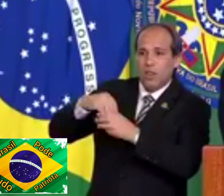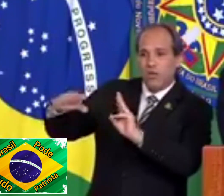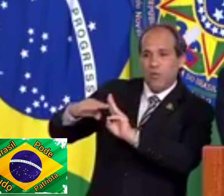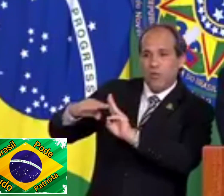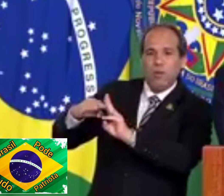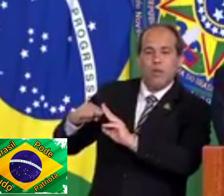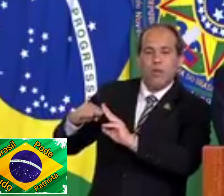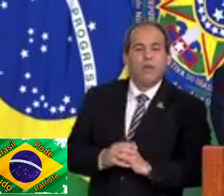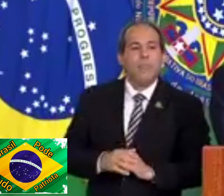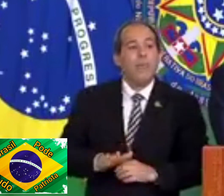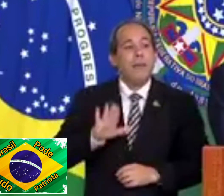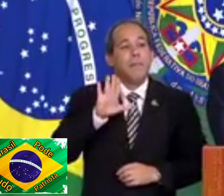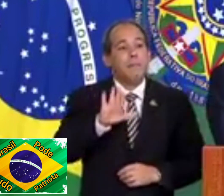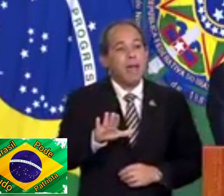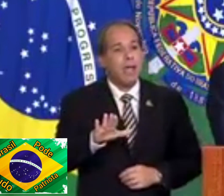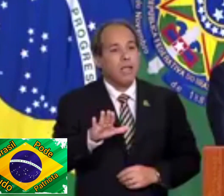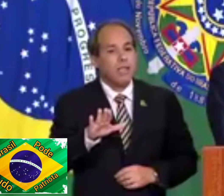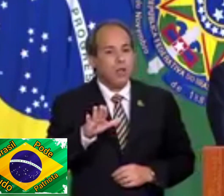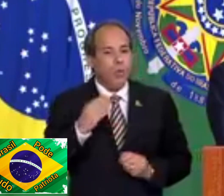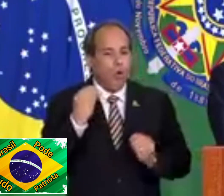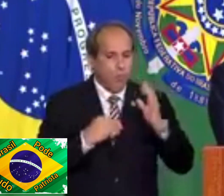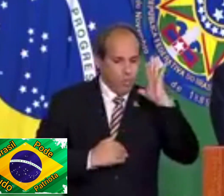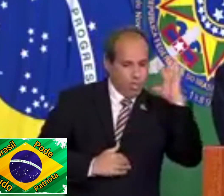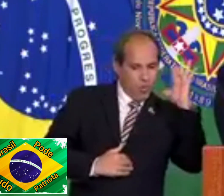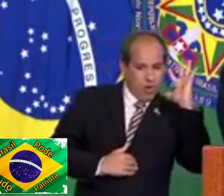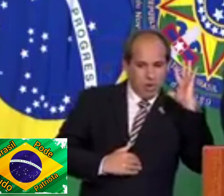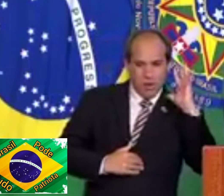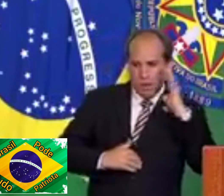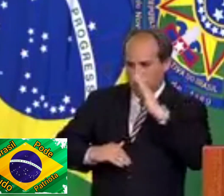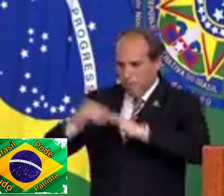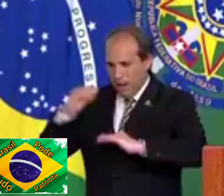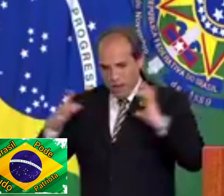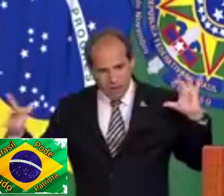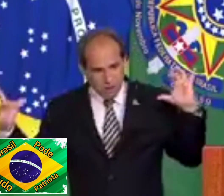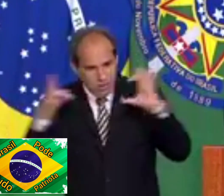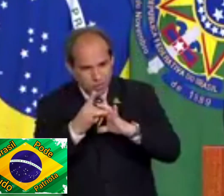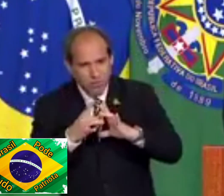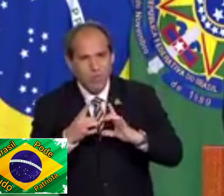Mas, entre a teoria e a prática, há uma distância muito grande.